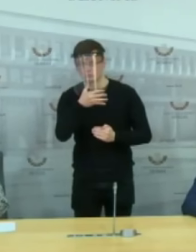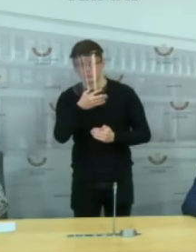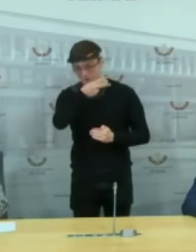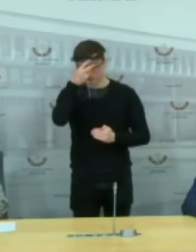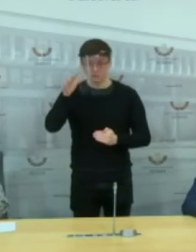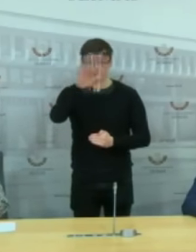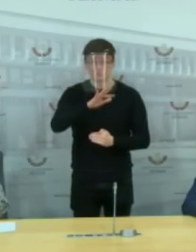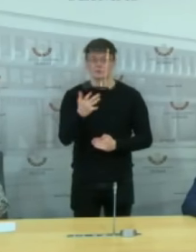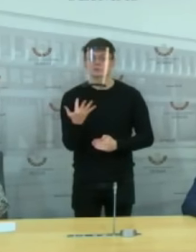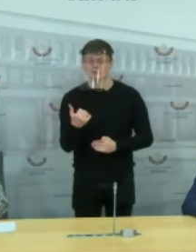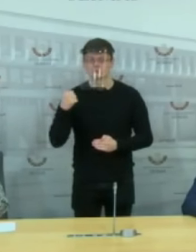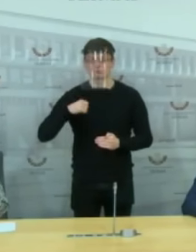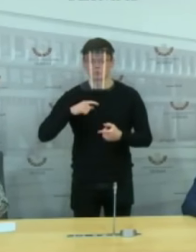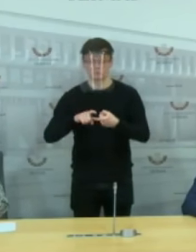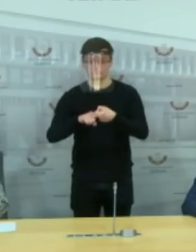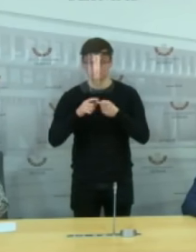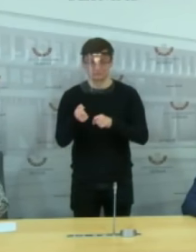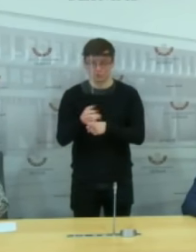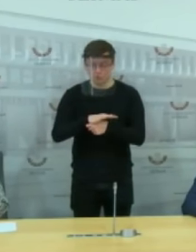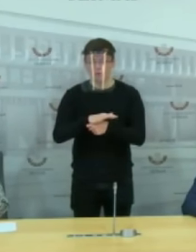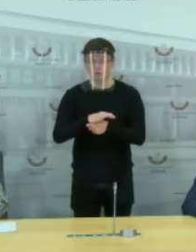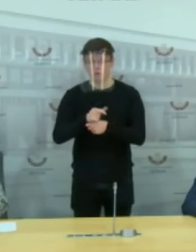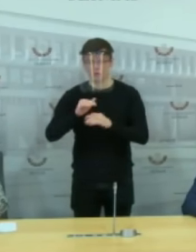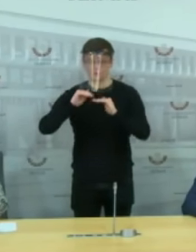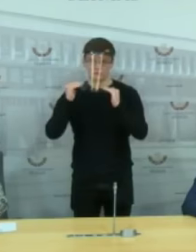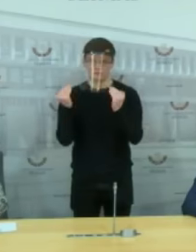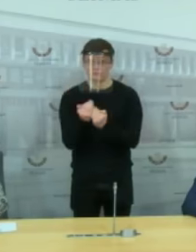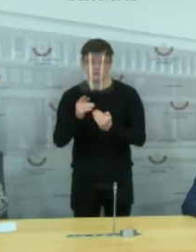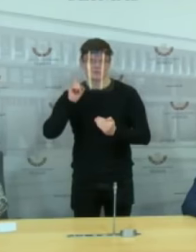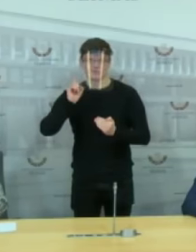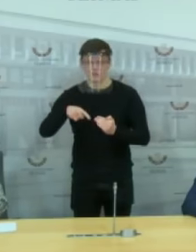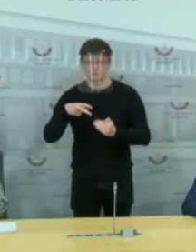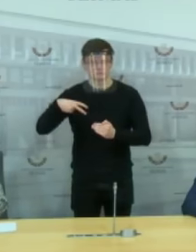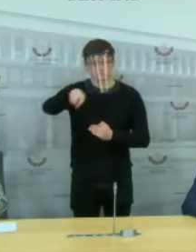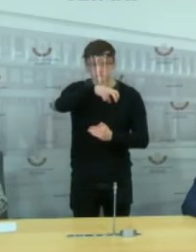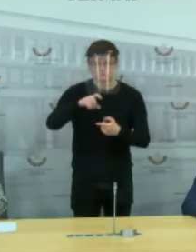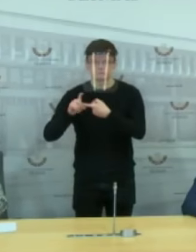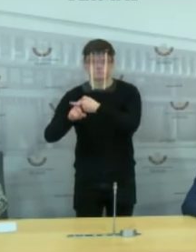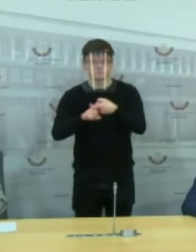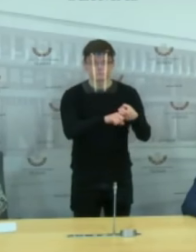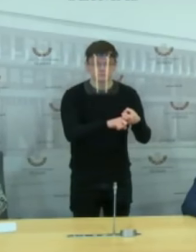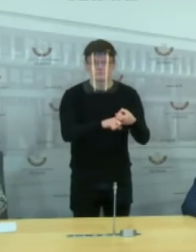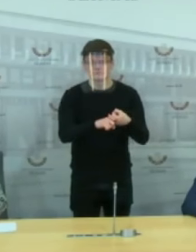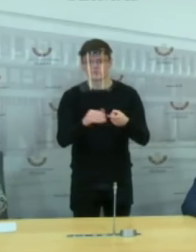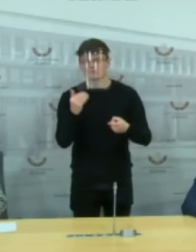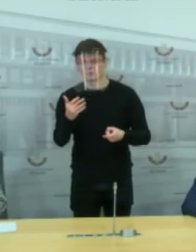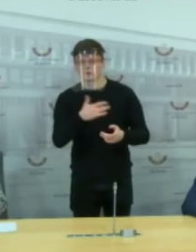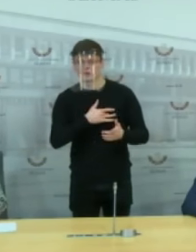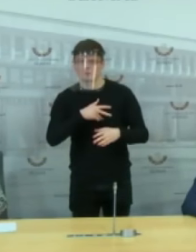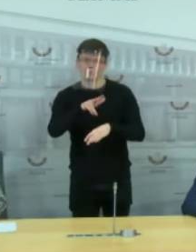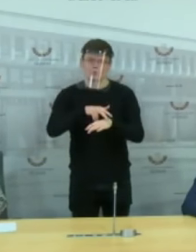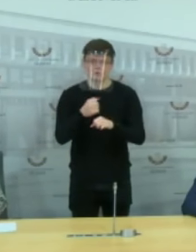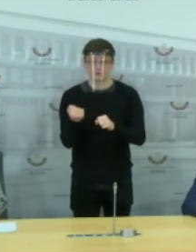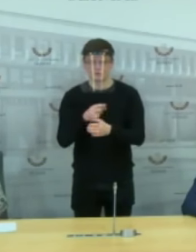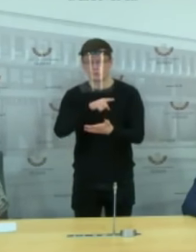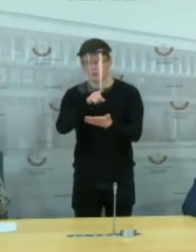atvejų, kai užsikrėtė asmenys nesilaikė saviizoliacijos ir užkrėtė kitus? Na, čia turbūt policijai labiau klausimas arba NVSC,